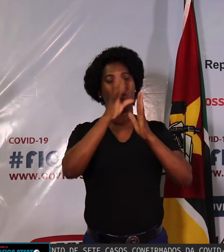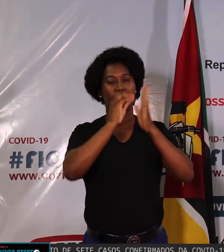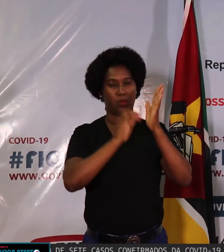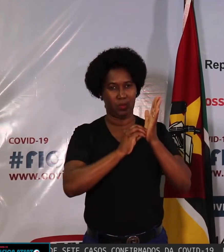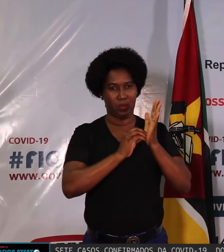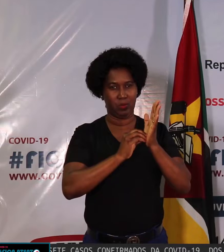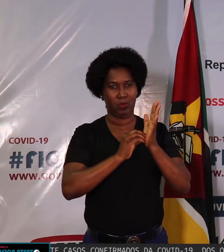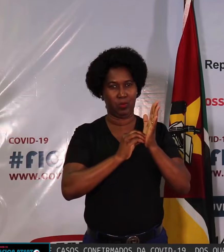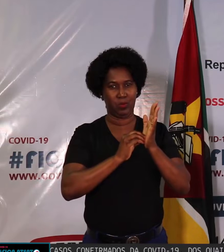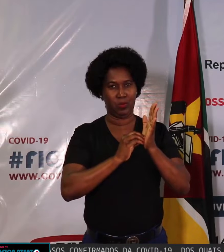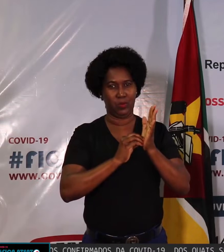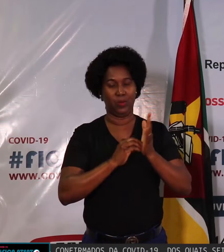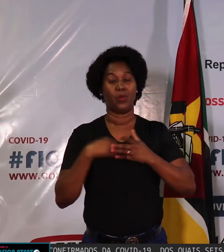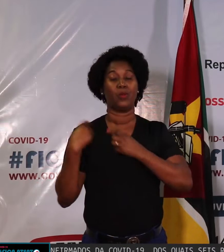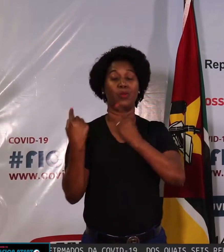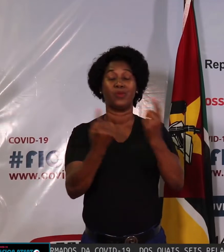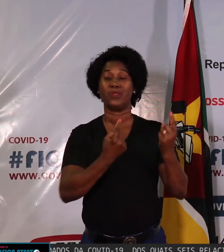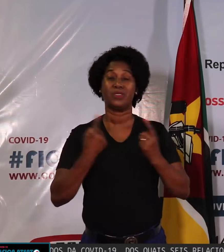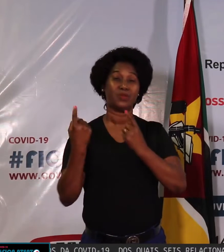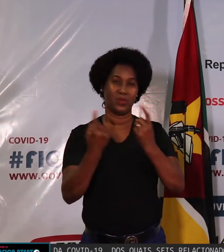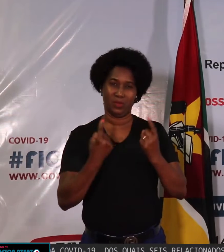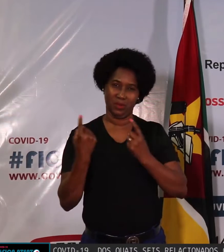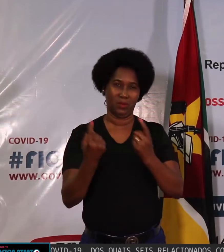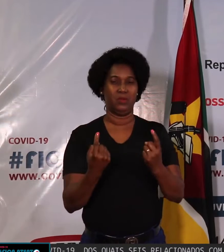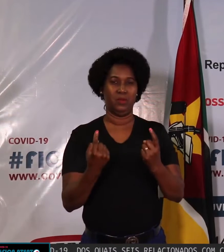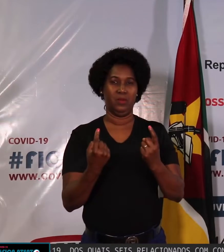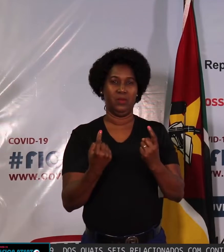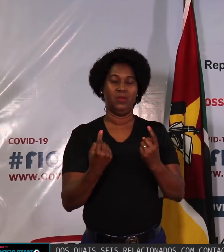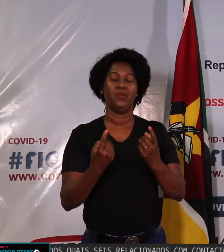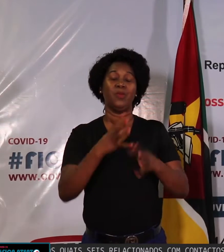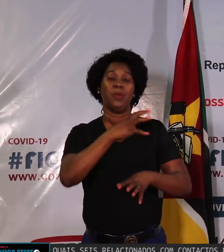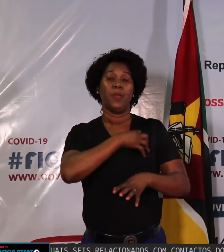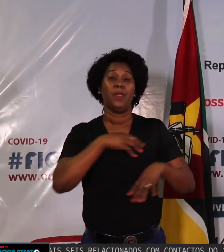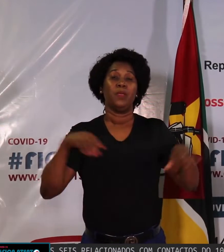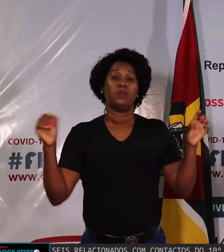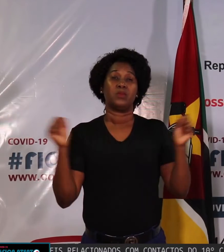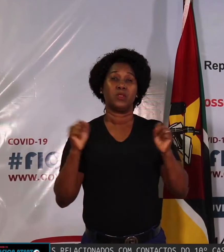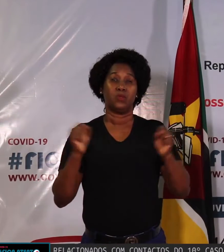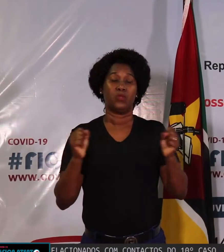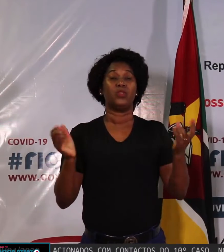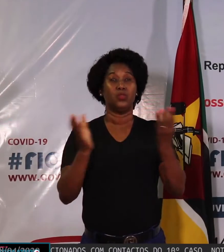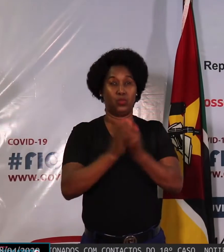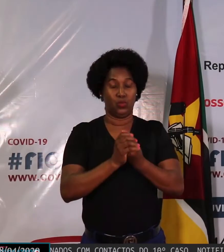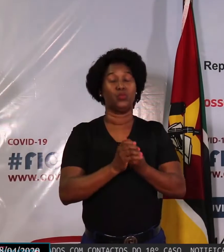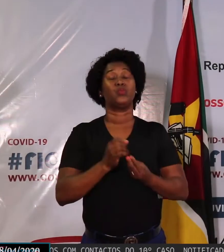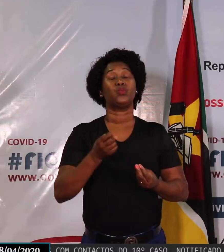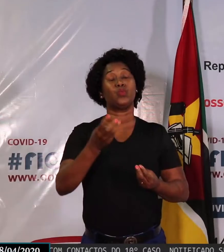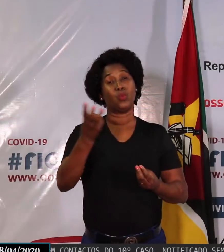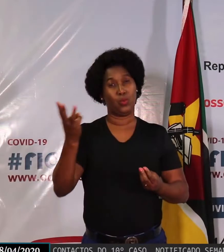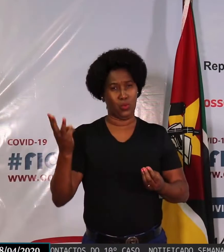resultados. Perante este quadro situacional, o Ministério da Saúde, em conjunto com